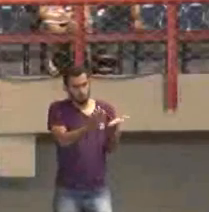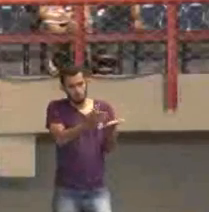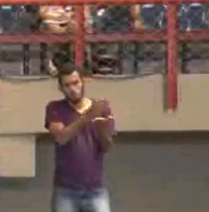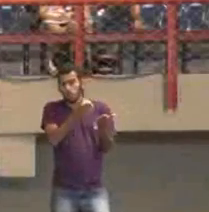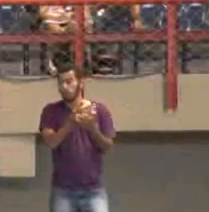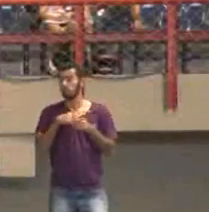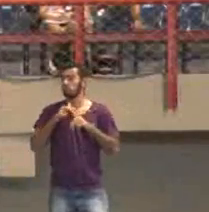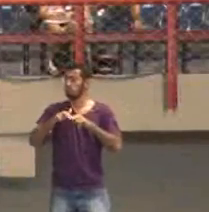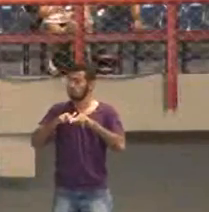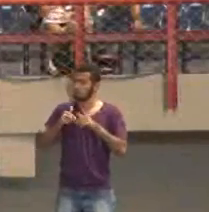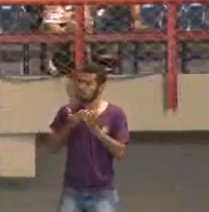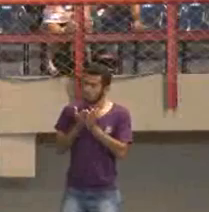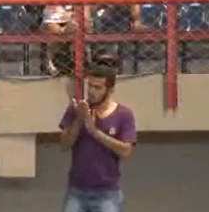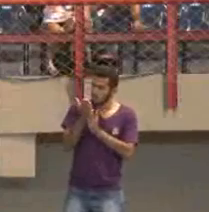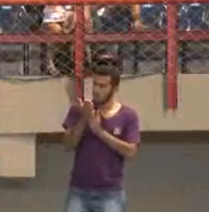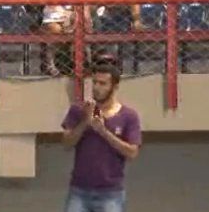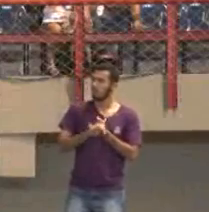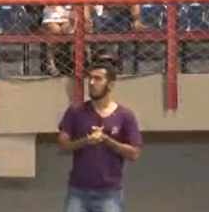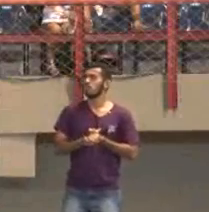Vamos lá.